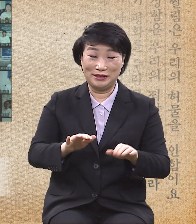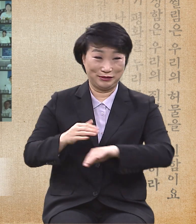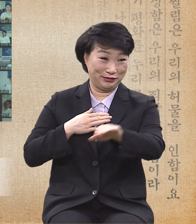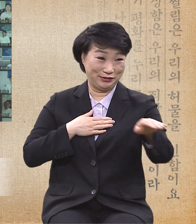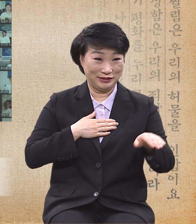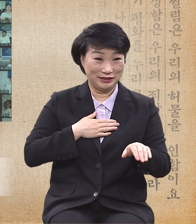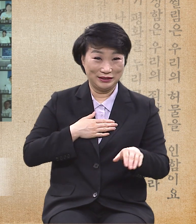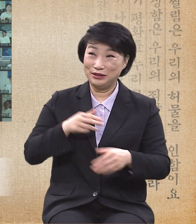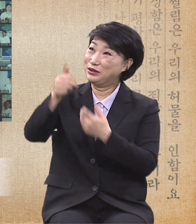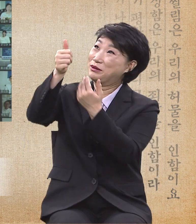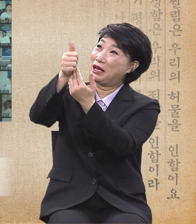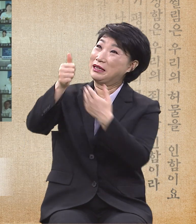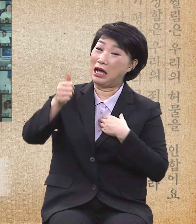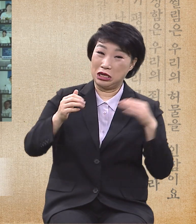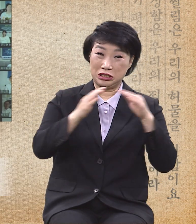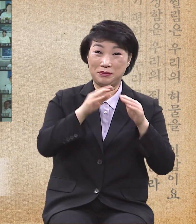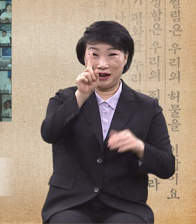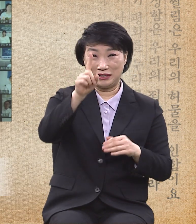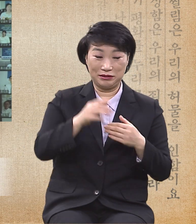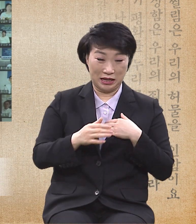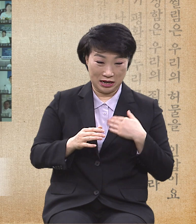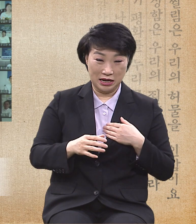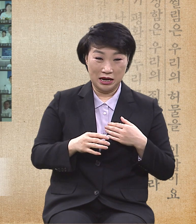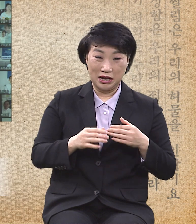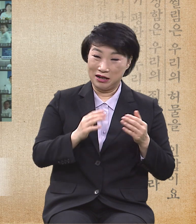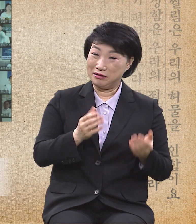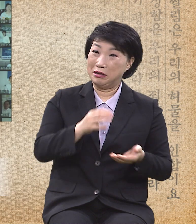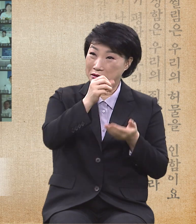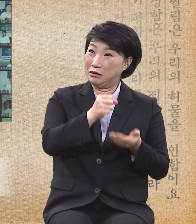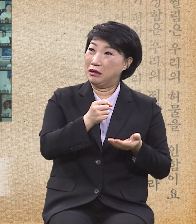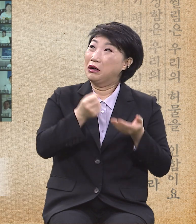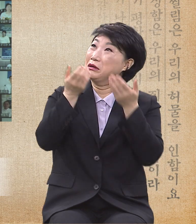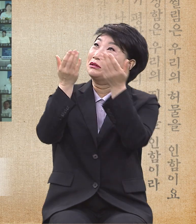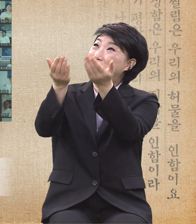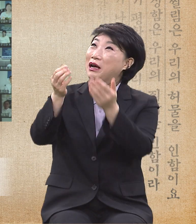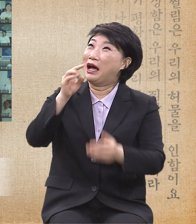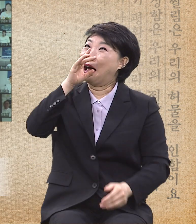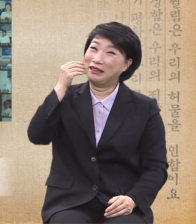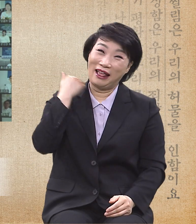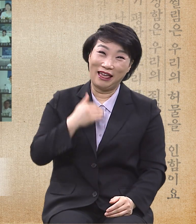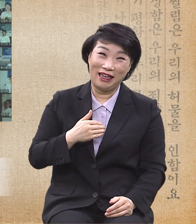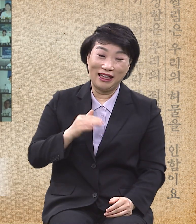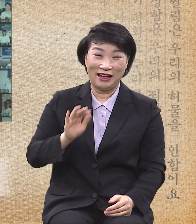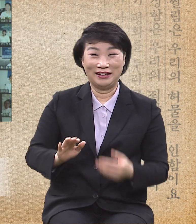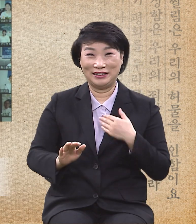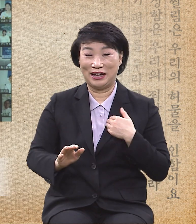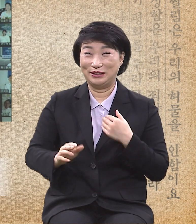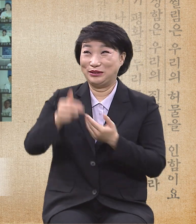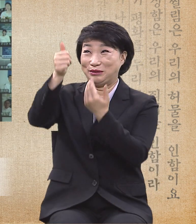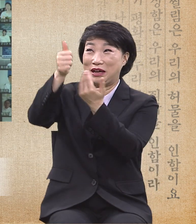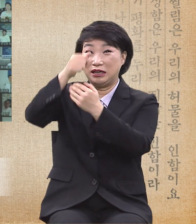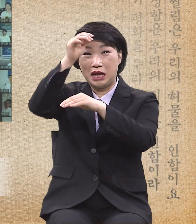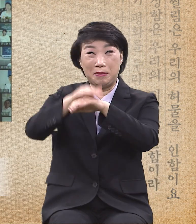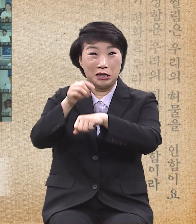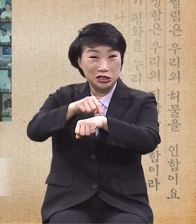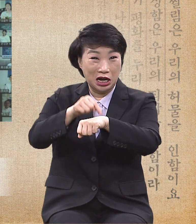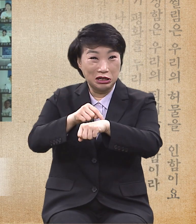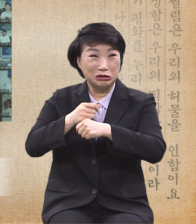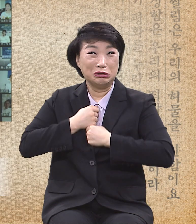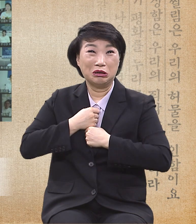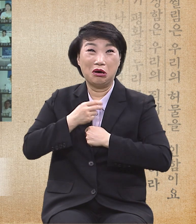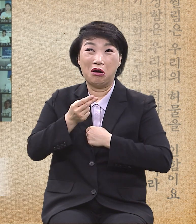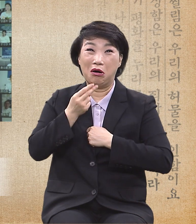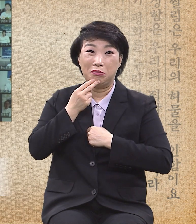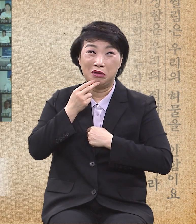앞에 집안채도 못 드리는데, 나는 주님 앞에 예배 시간도 제대로 못